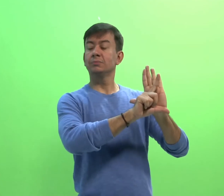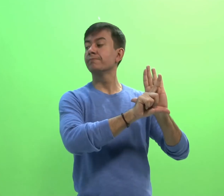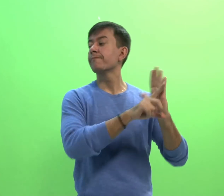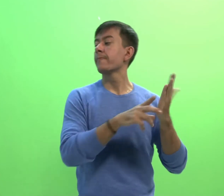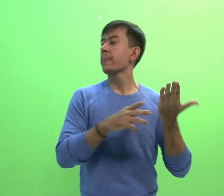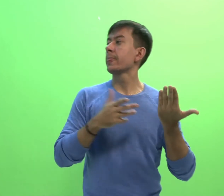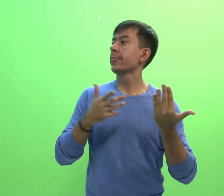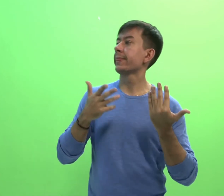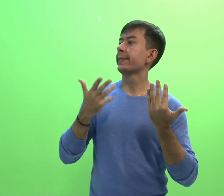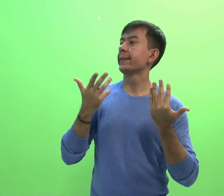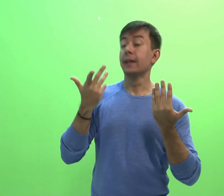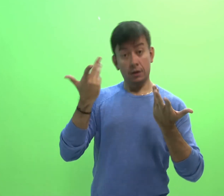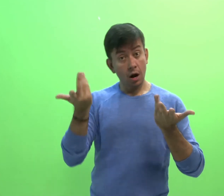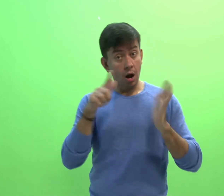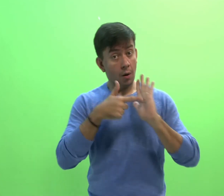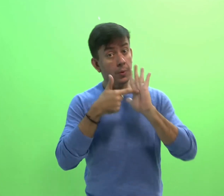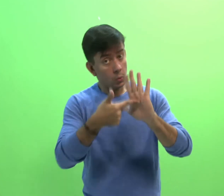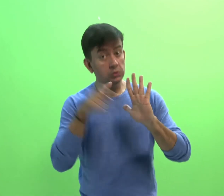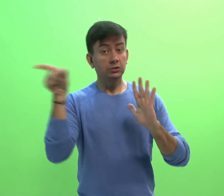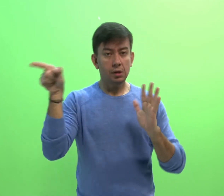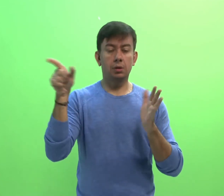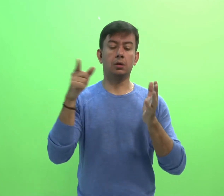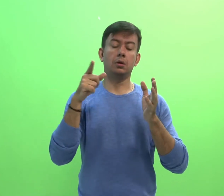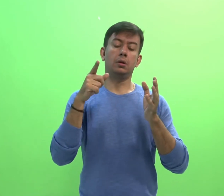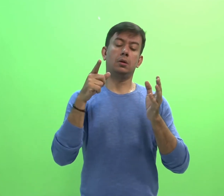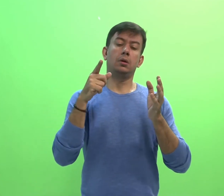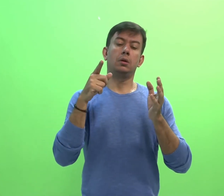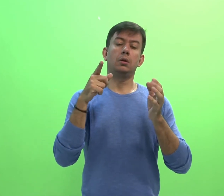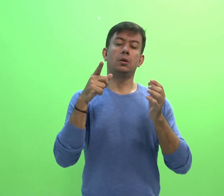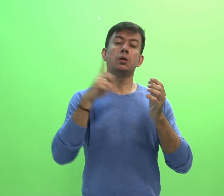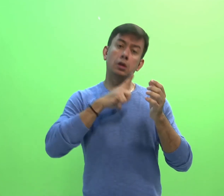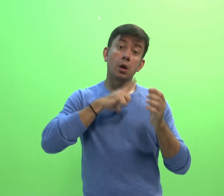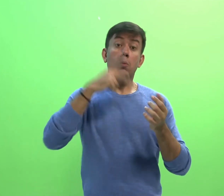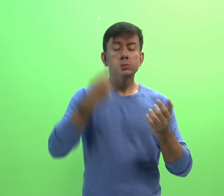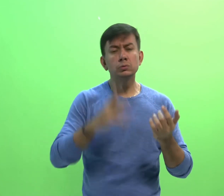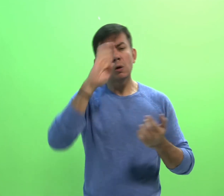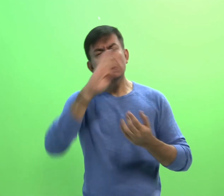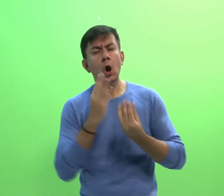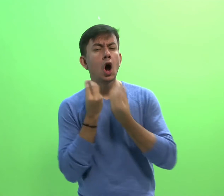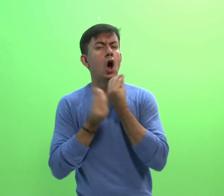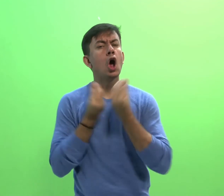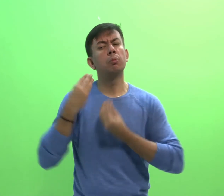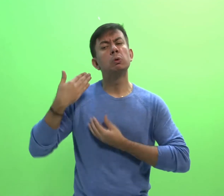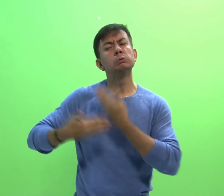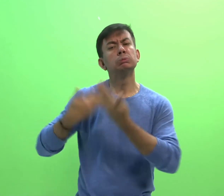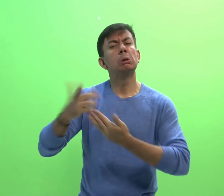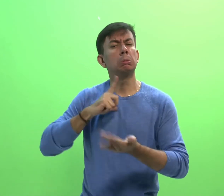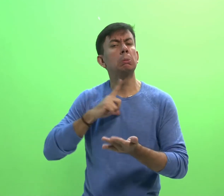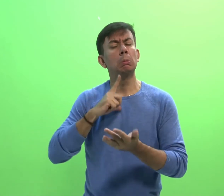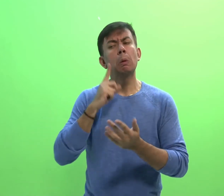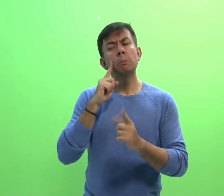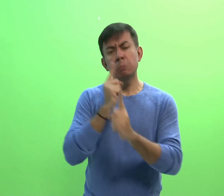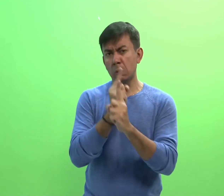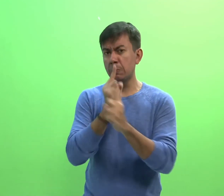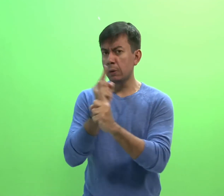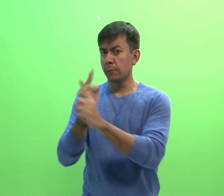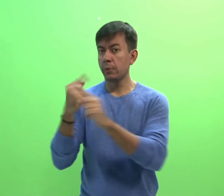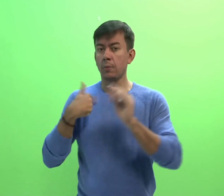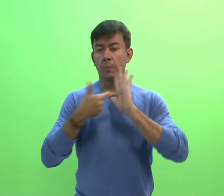isso vai representar que a língua brasileira tem um processo de assimilação. E existem outras descobertas que eu vou mostrar